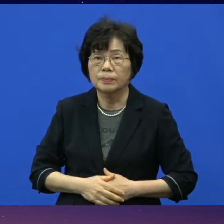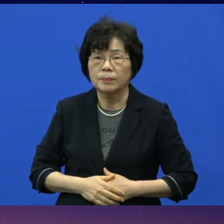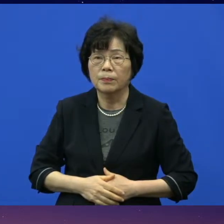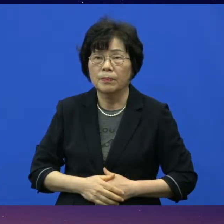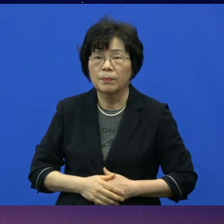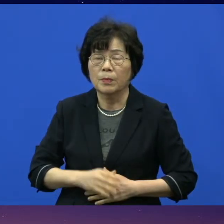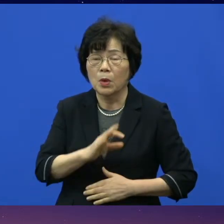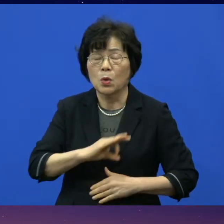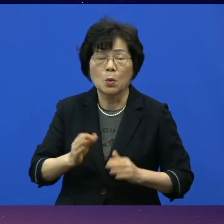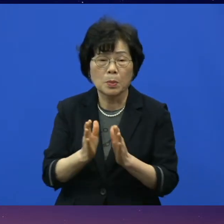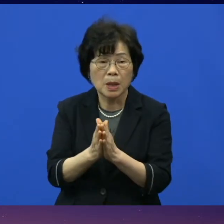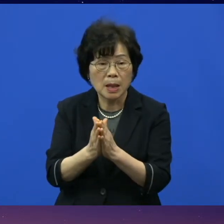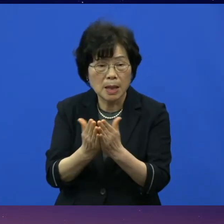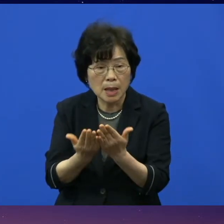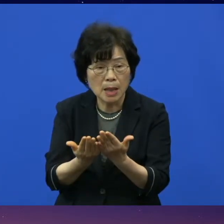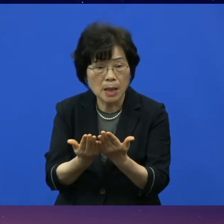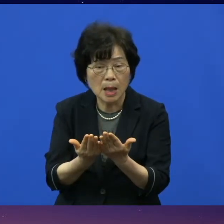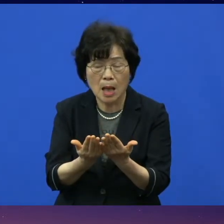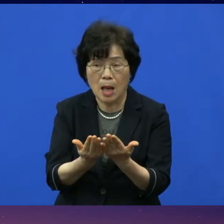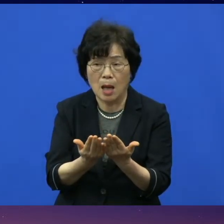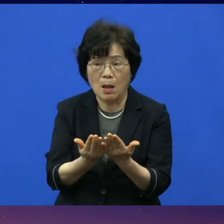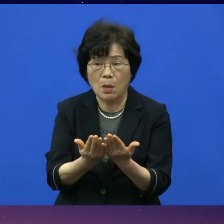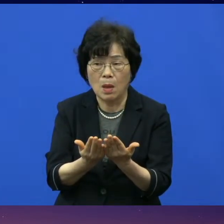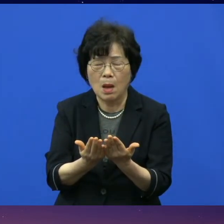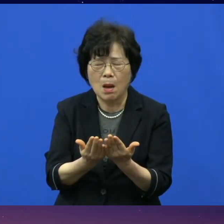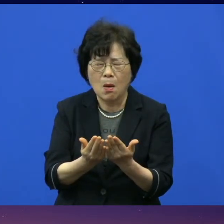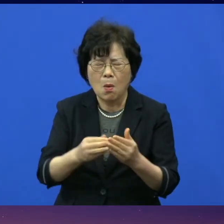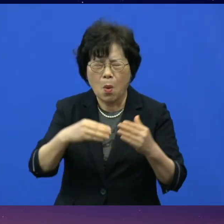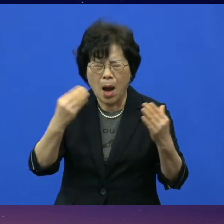욥 고통을 다 날아가고 어두운 밤이.